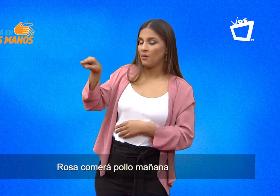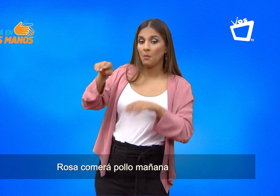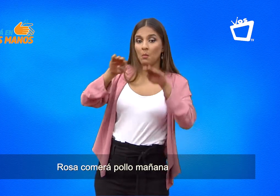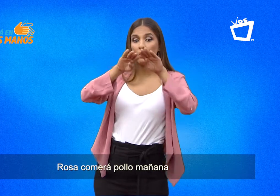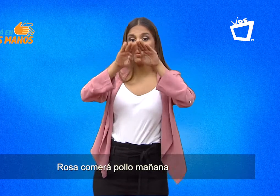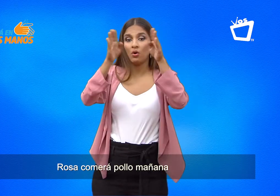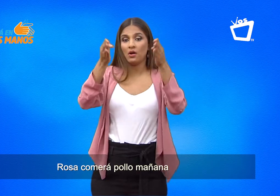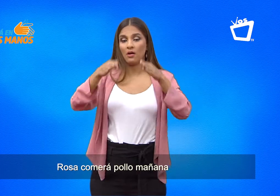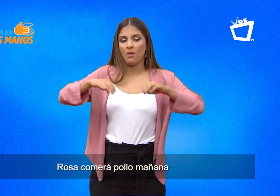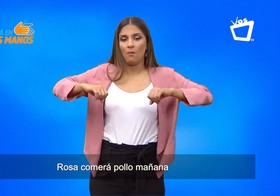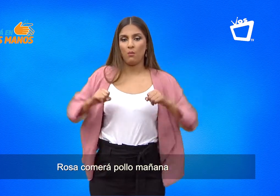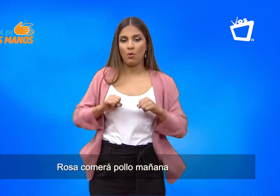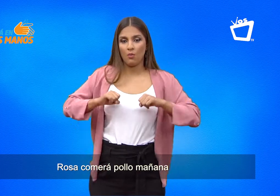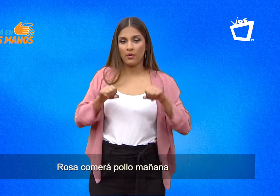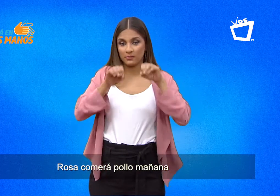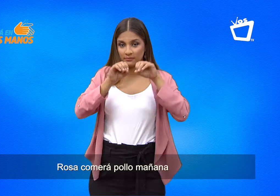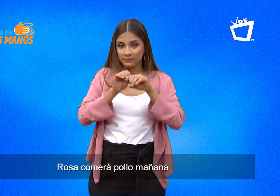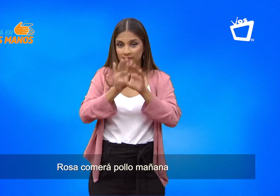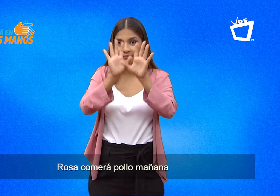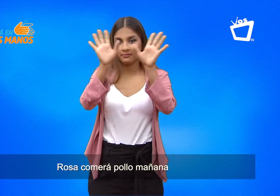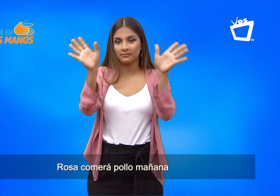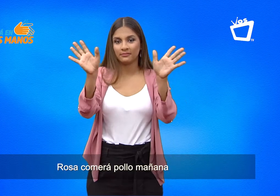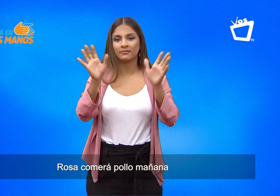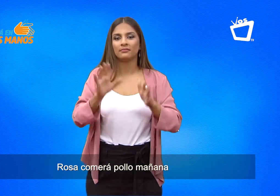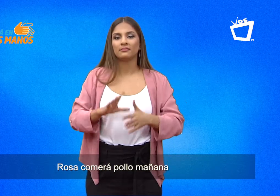Rosa comerá pollo mañana.